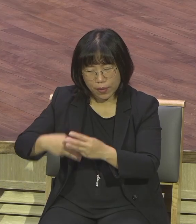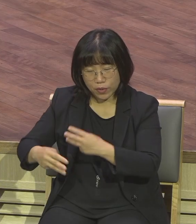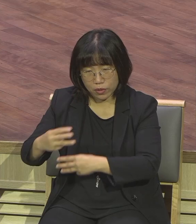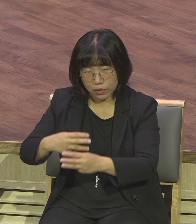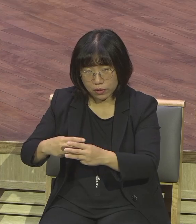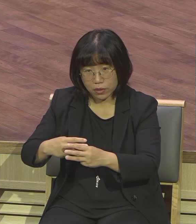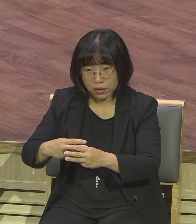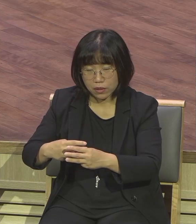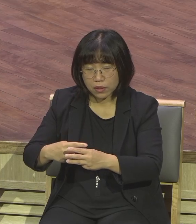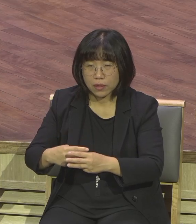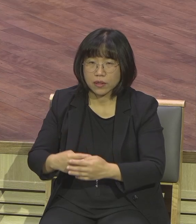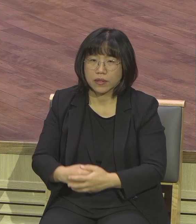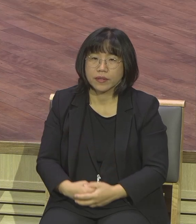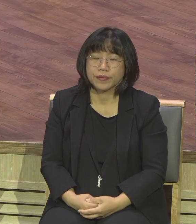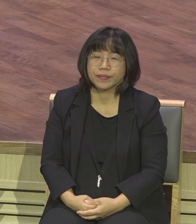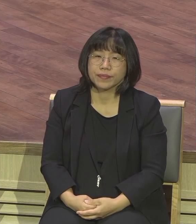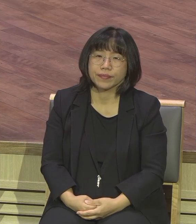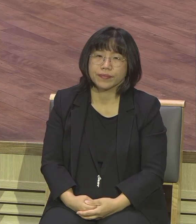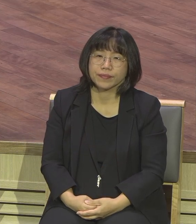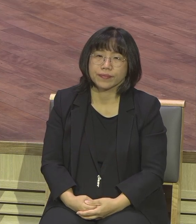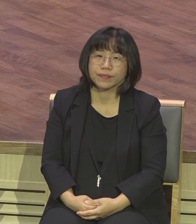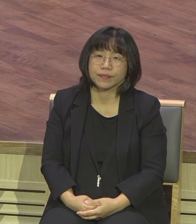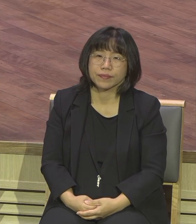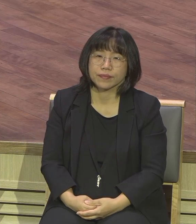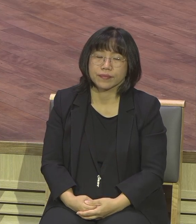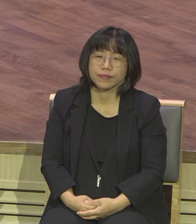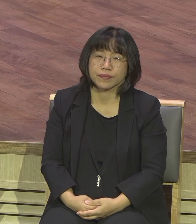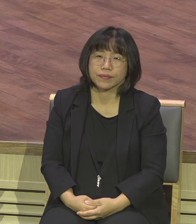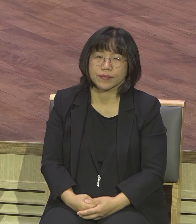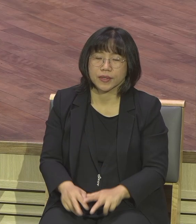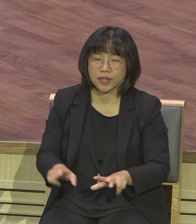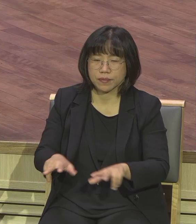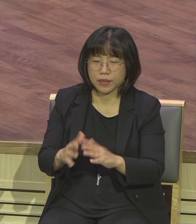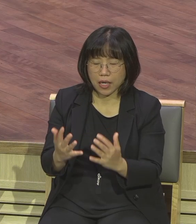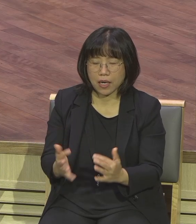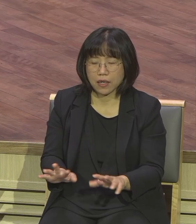인사하러 왔다니까. 이런 렘넌트들이 잘하고 있어요.